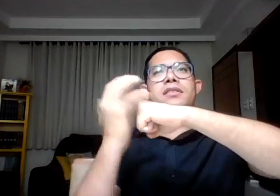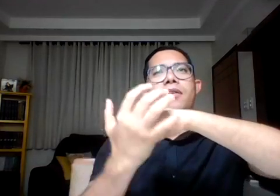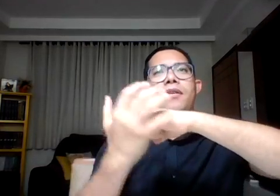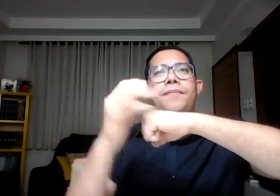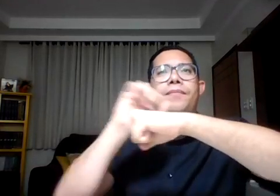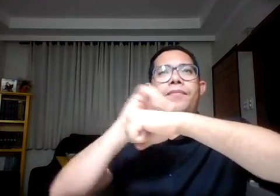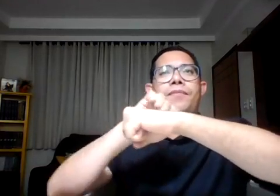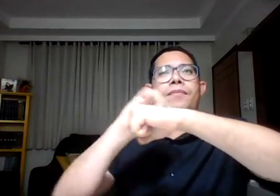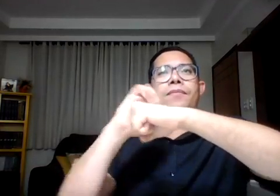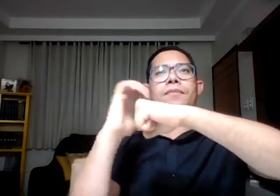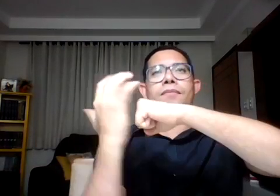ó.